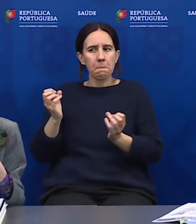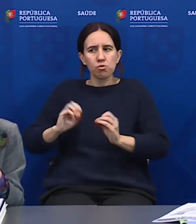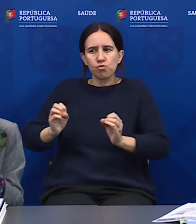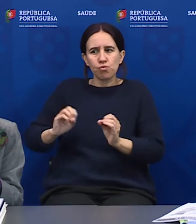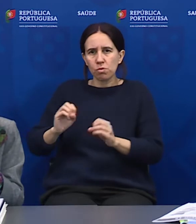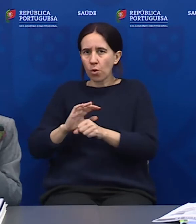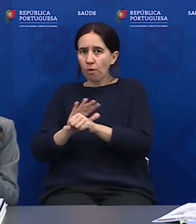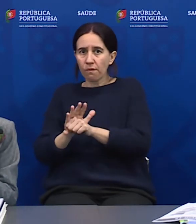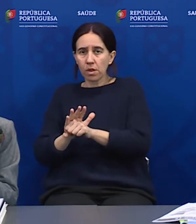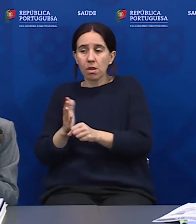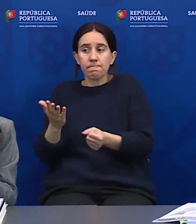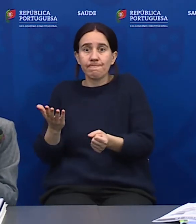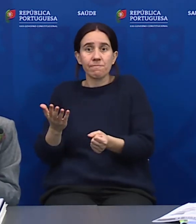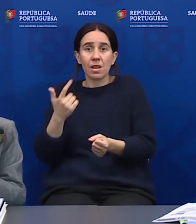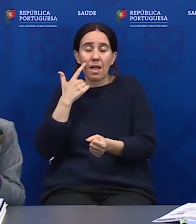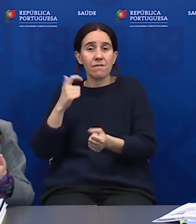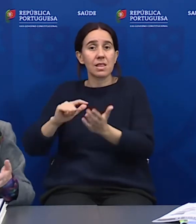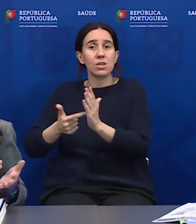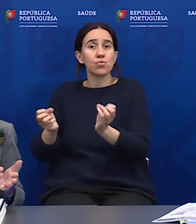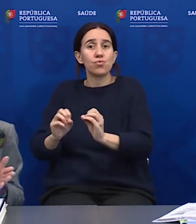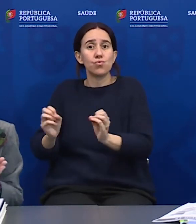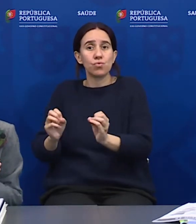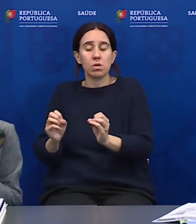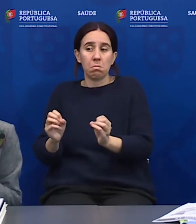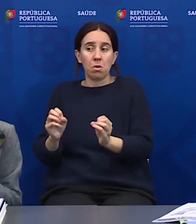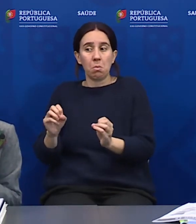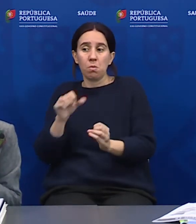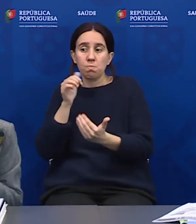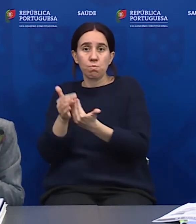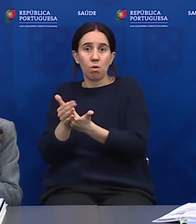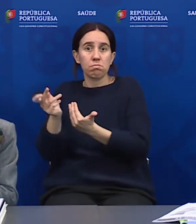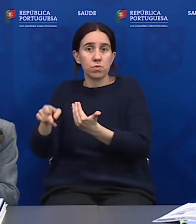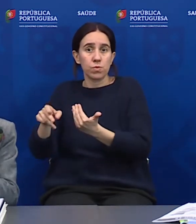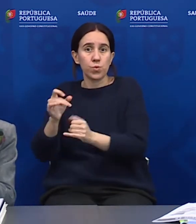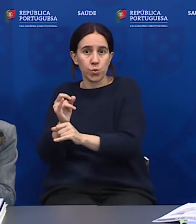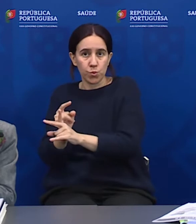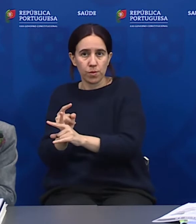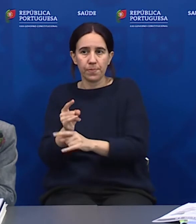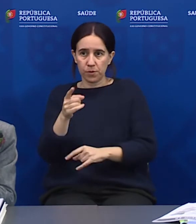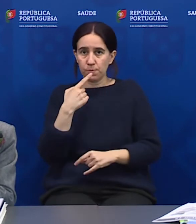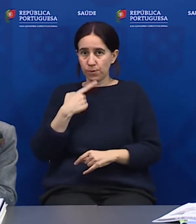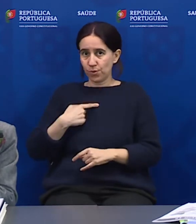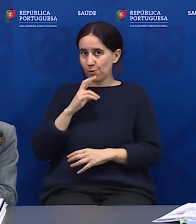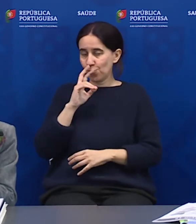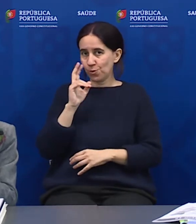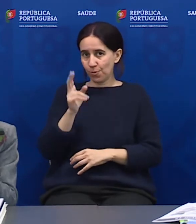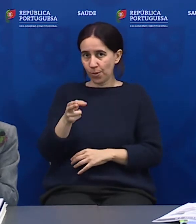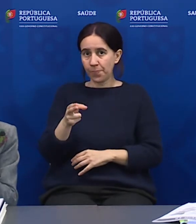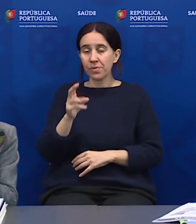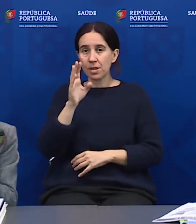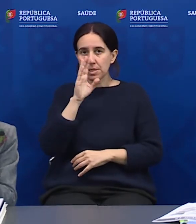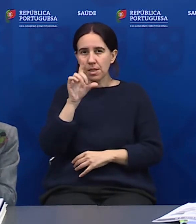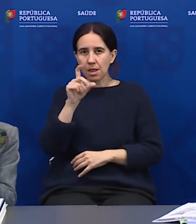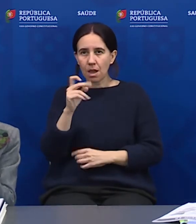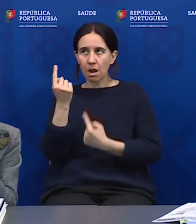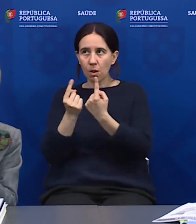que fosse Covid, pois não será testada, porque existirá outra causa de morte. Portanto, respondendo à sua pergunta, se algum